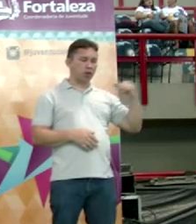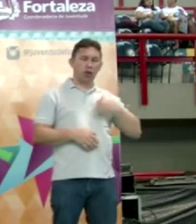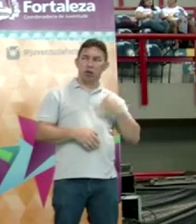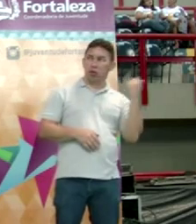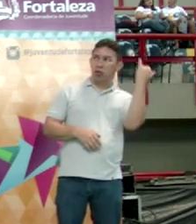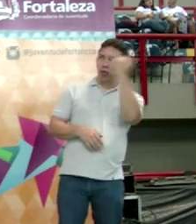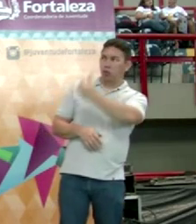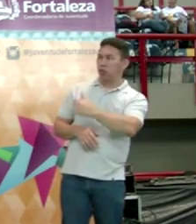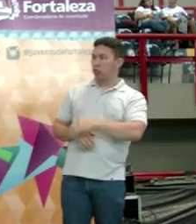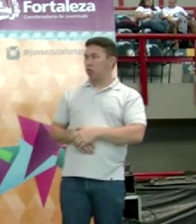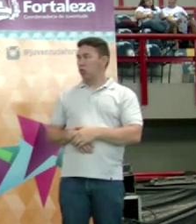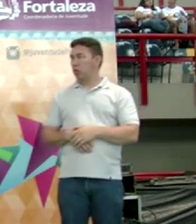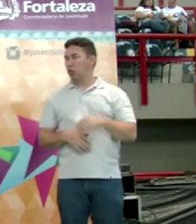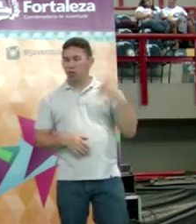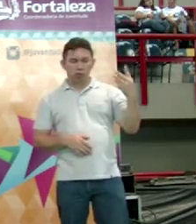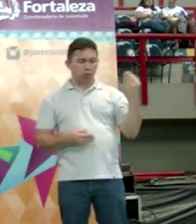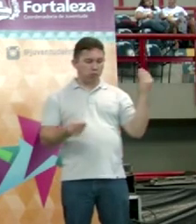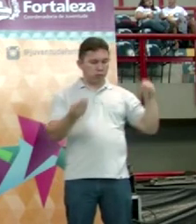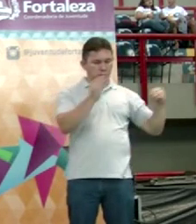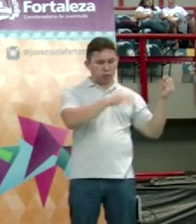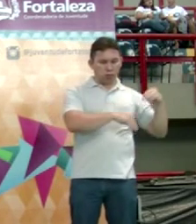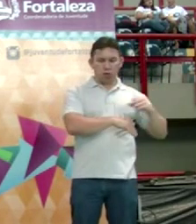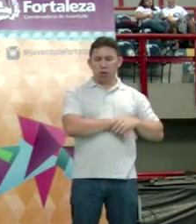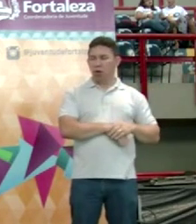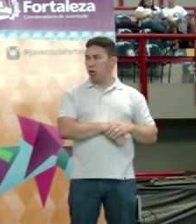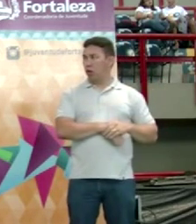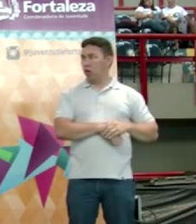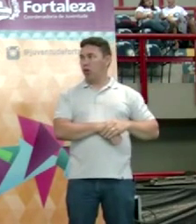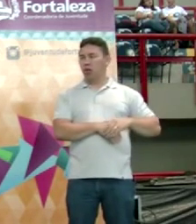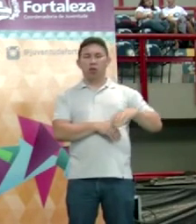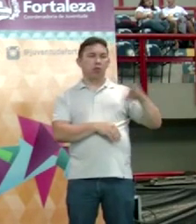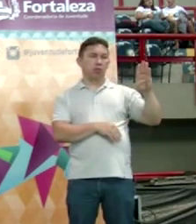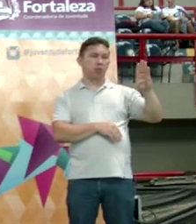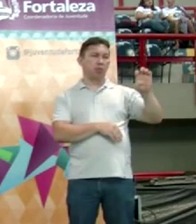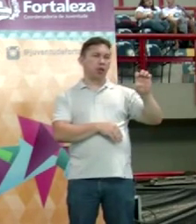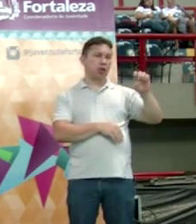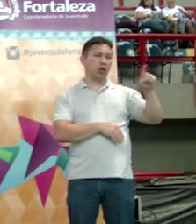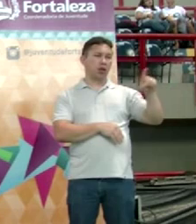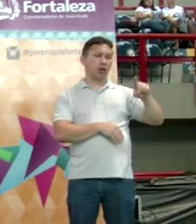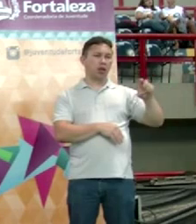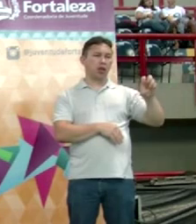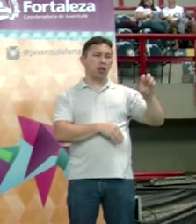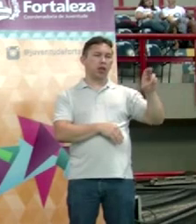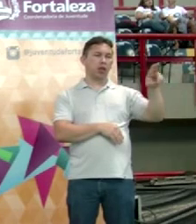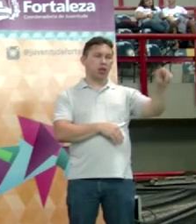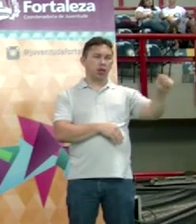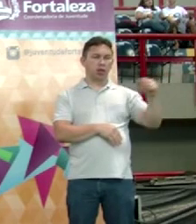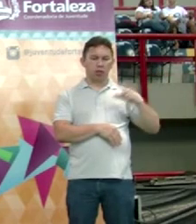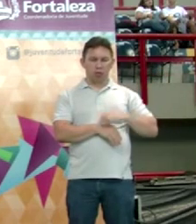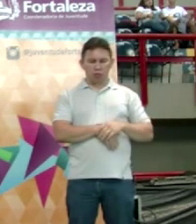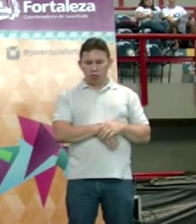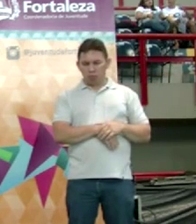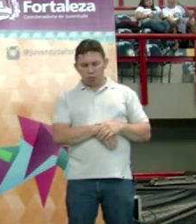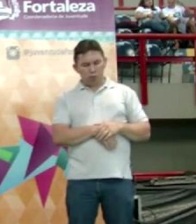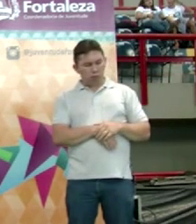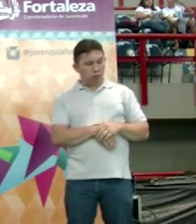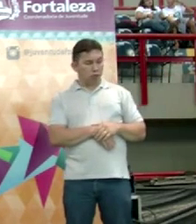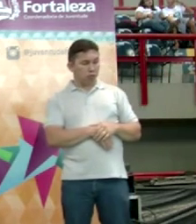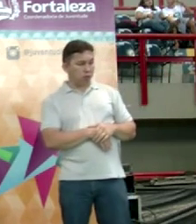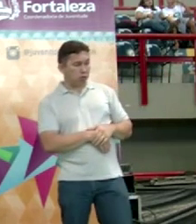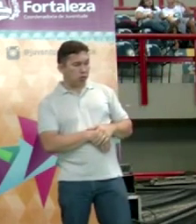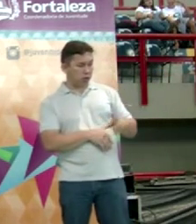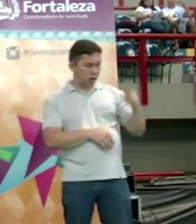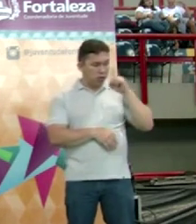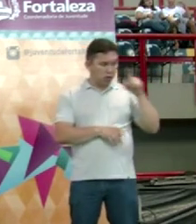defendeu dizendo que essa concentração de benzeno é aceita nos Estados Unidos. Aí a Vigilância Sanitária disse que os Estados Unidos é